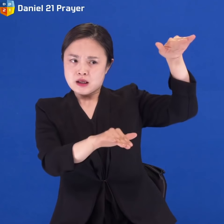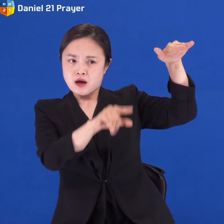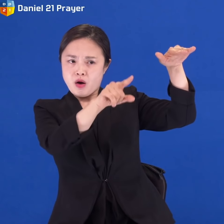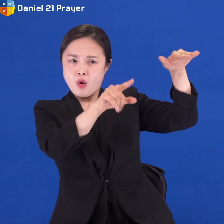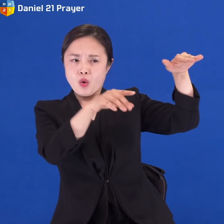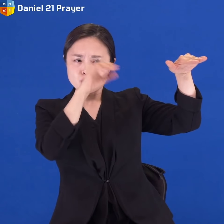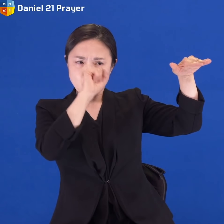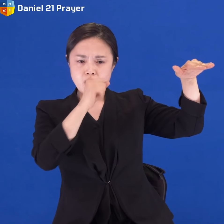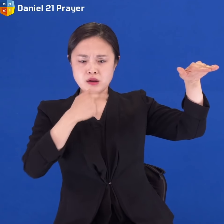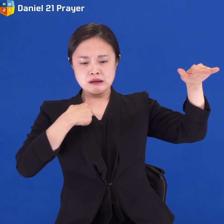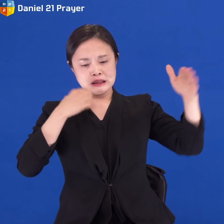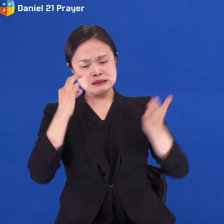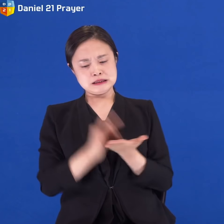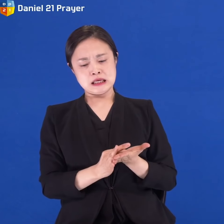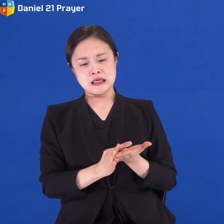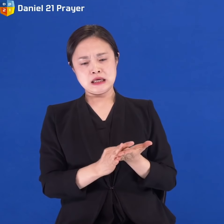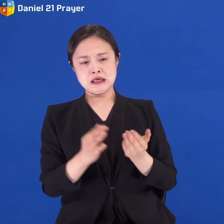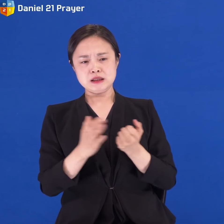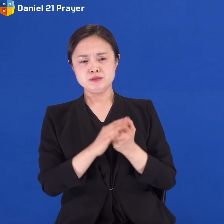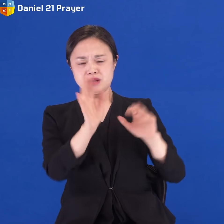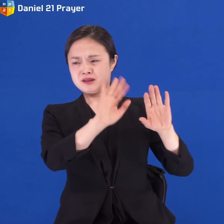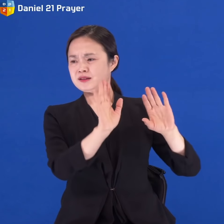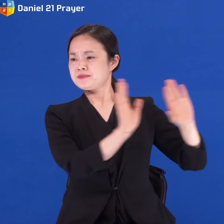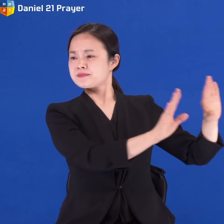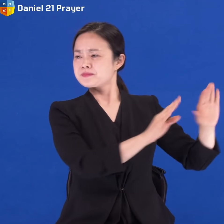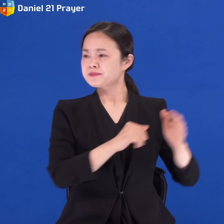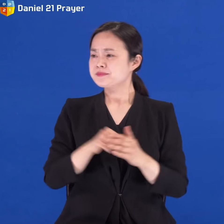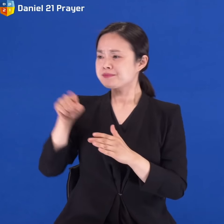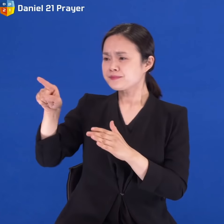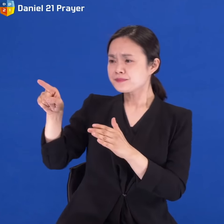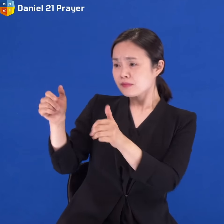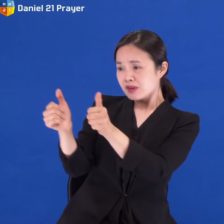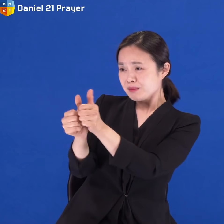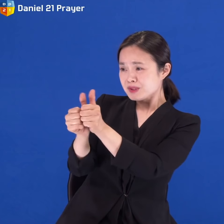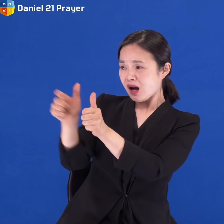어떤 여자도 가까이 하고 싶은